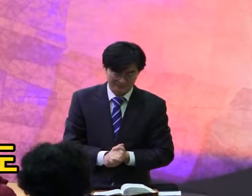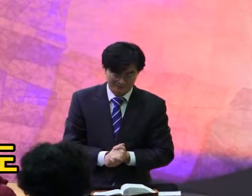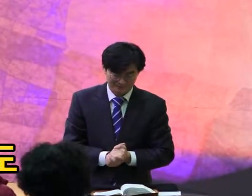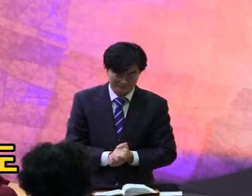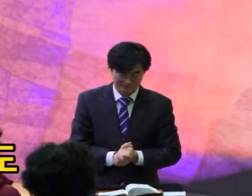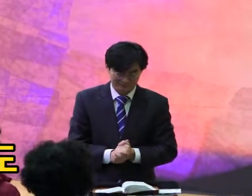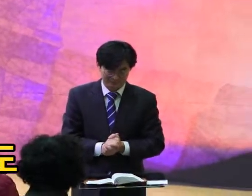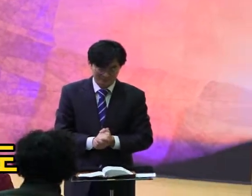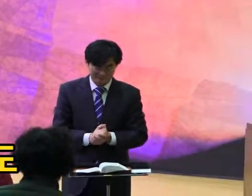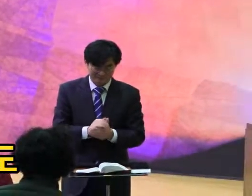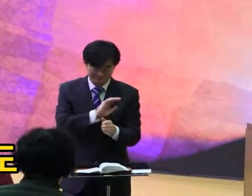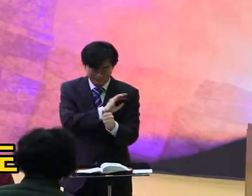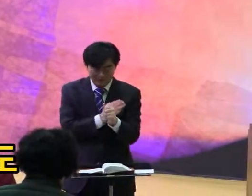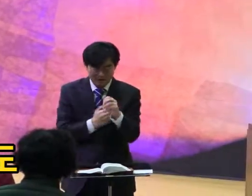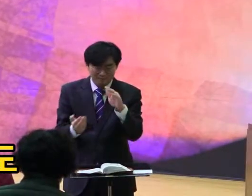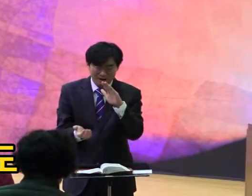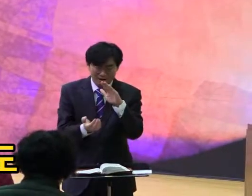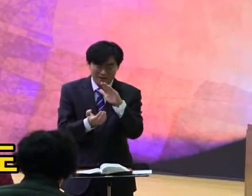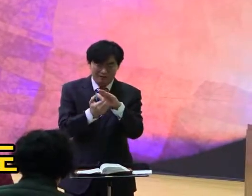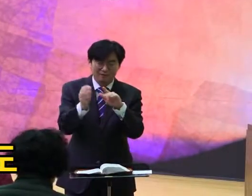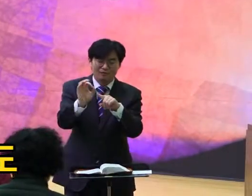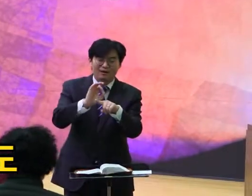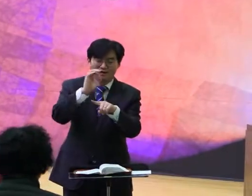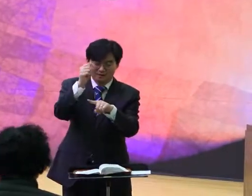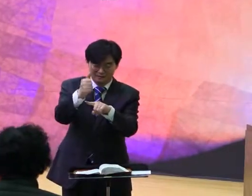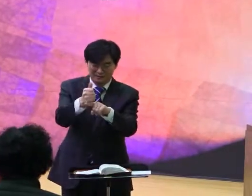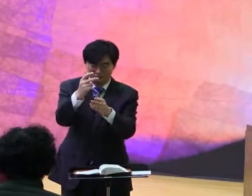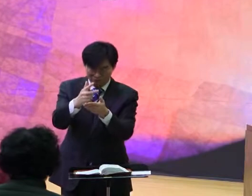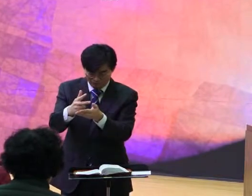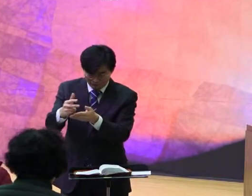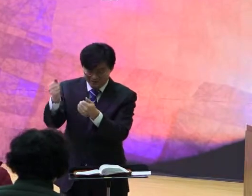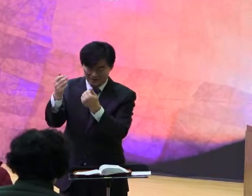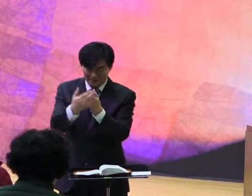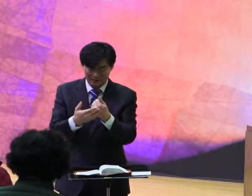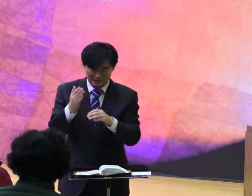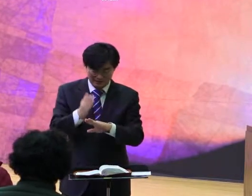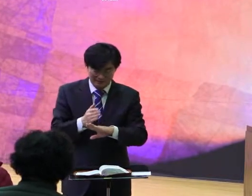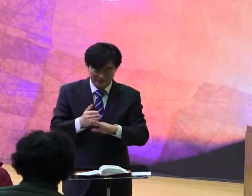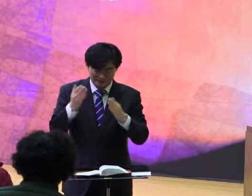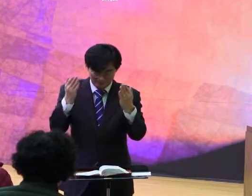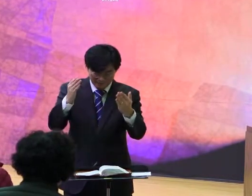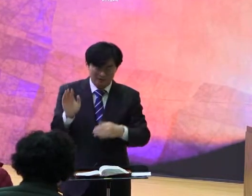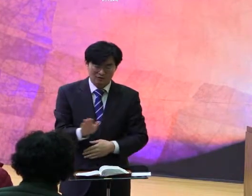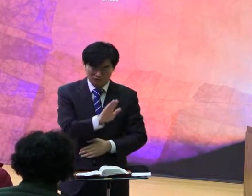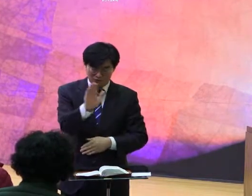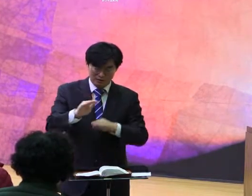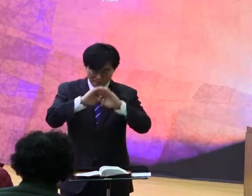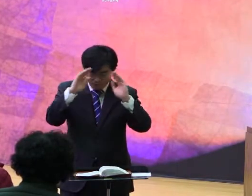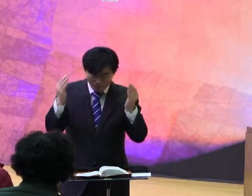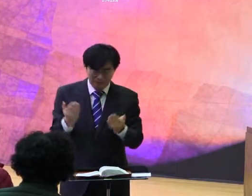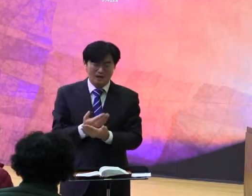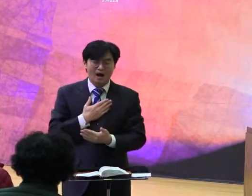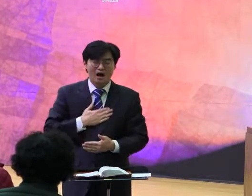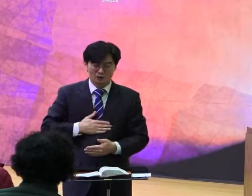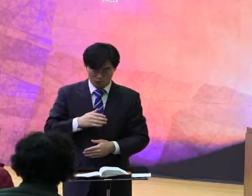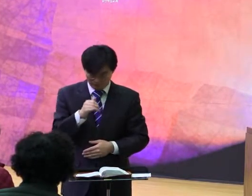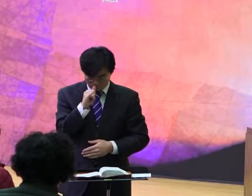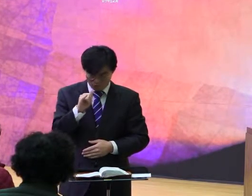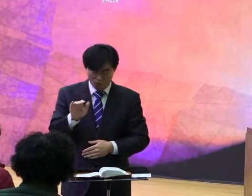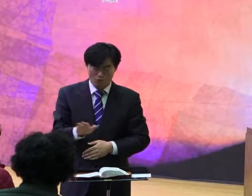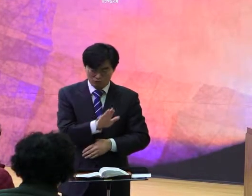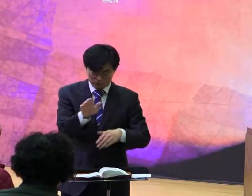만왕의 왕이신 주님, 주님의 은혜를 감사합니다. 우리들의 모든 것을 아시고 우리의